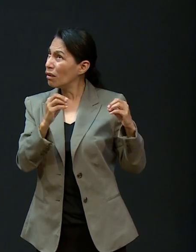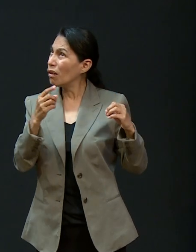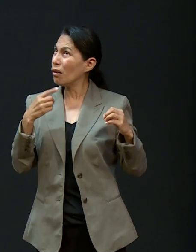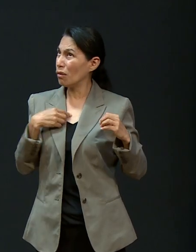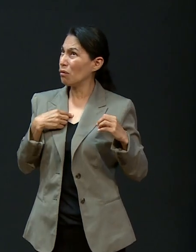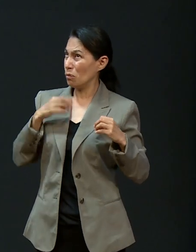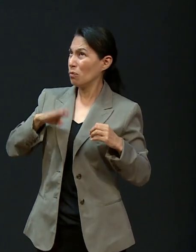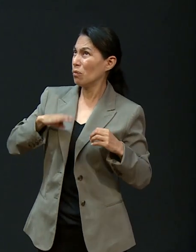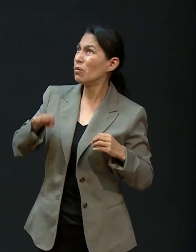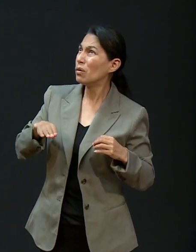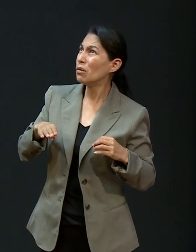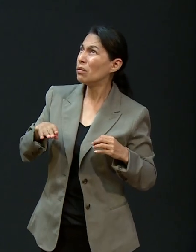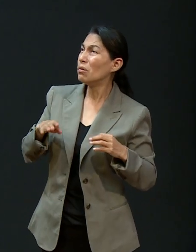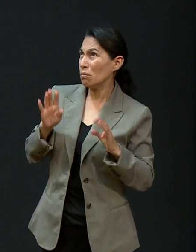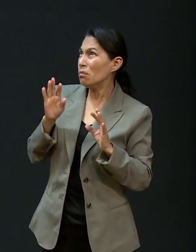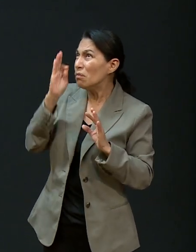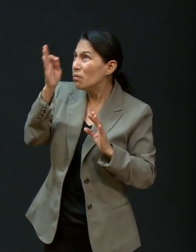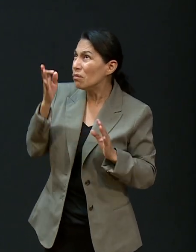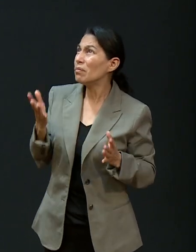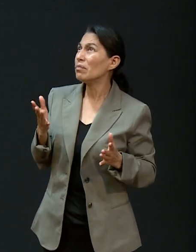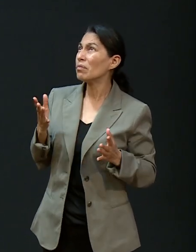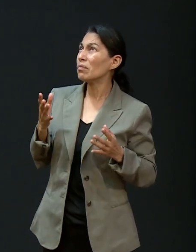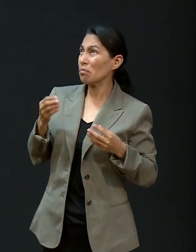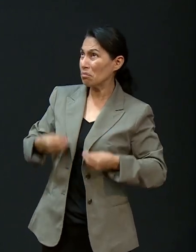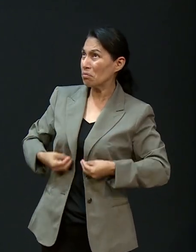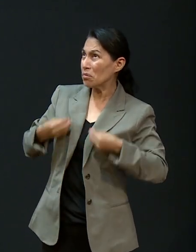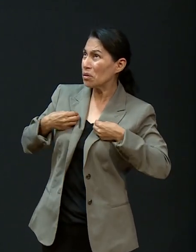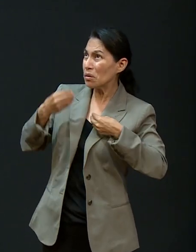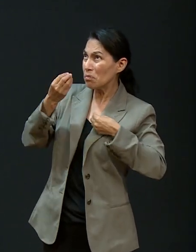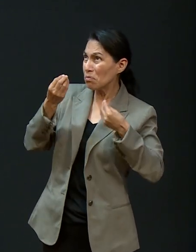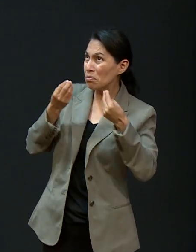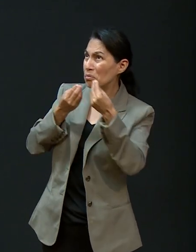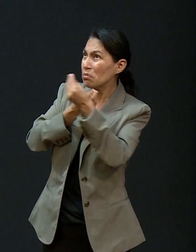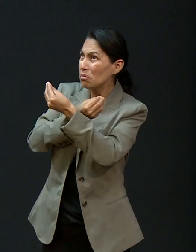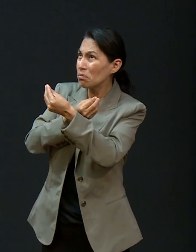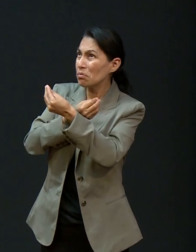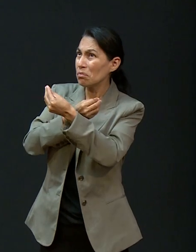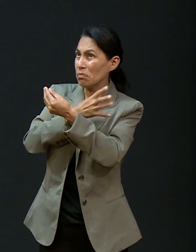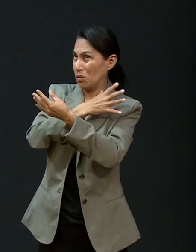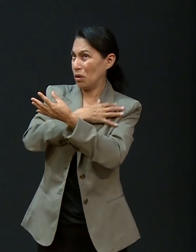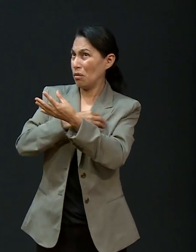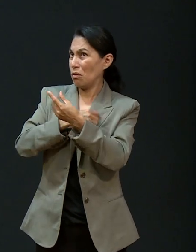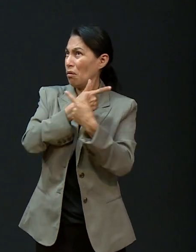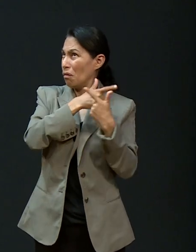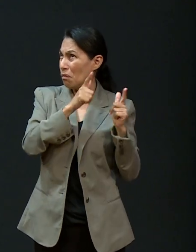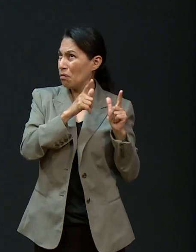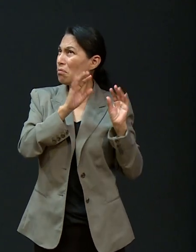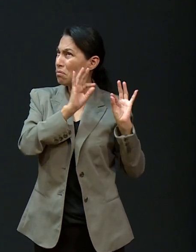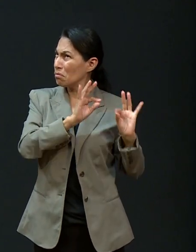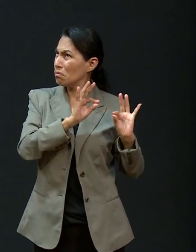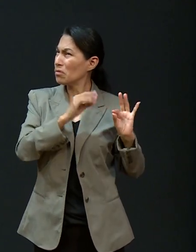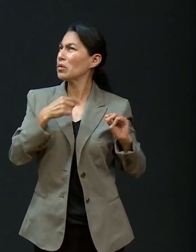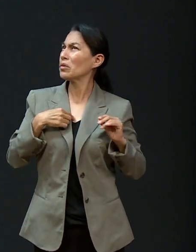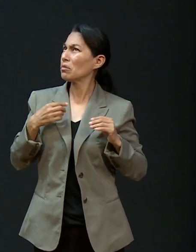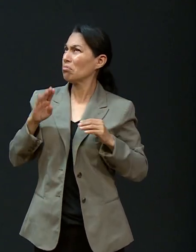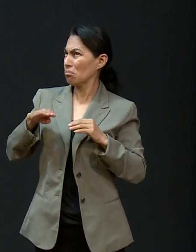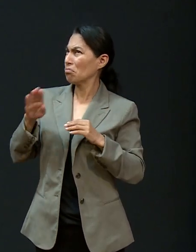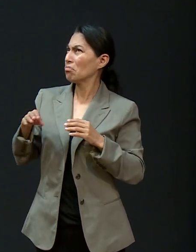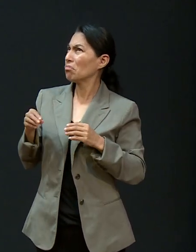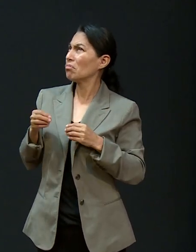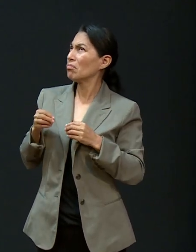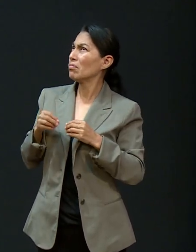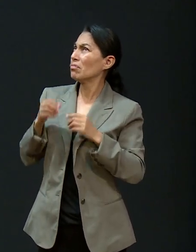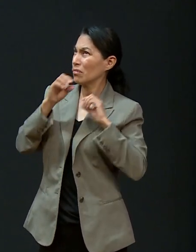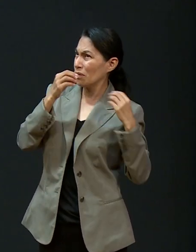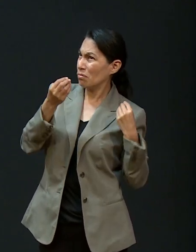Un trato. trato, muy bien, un trato. Y dijo, señor, yo doy mi vida, y tú, y doy mi vida para mi hijo,